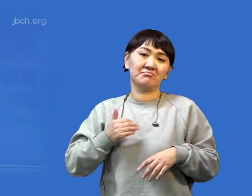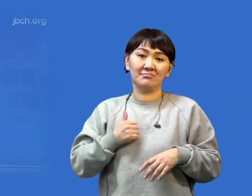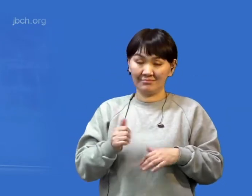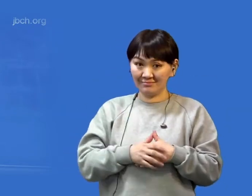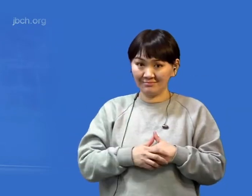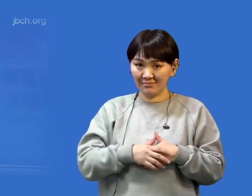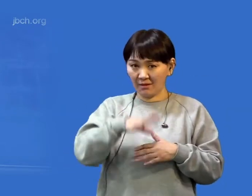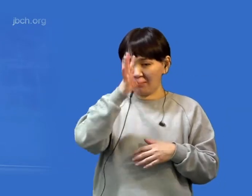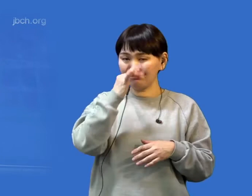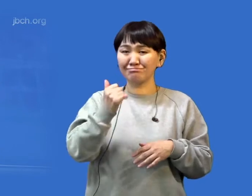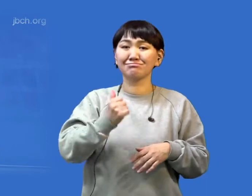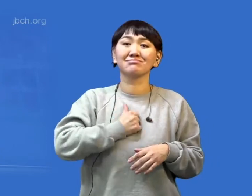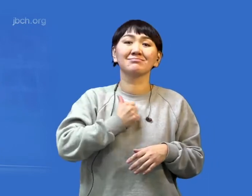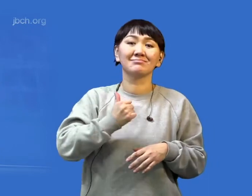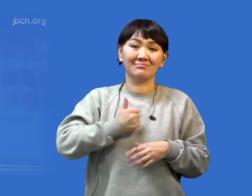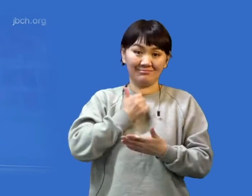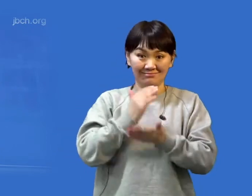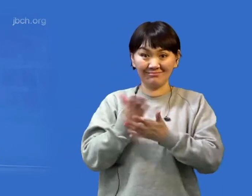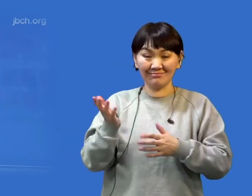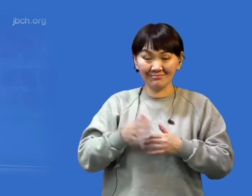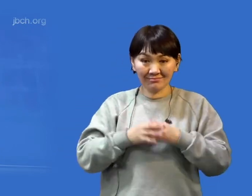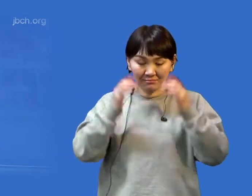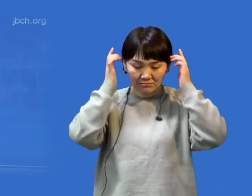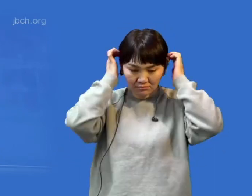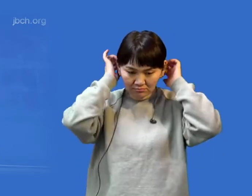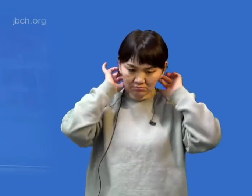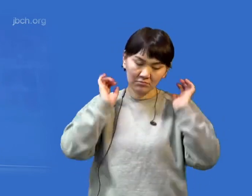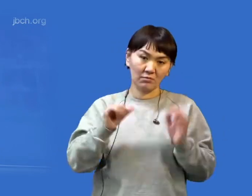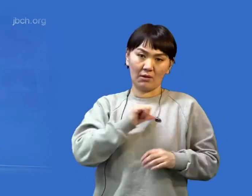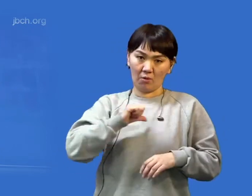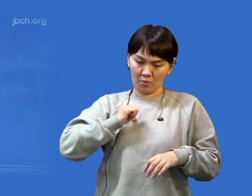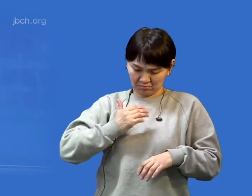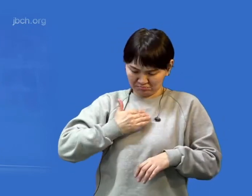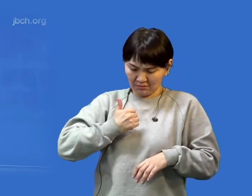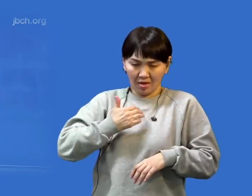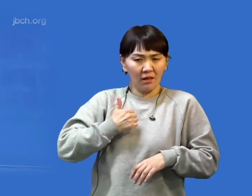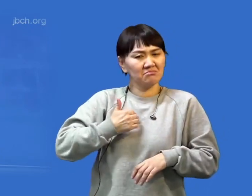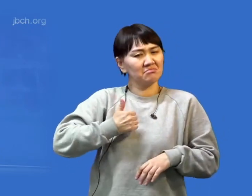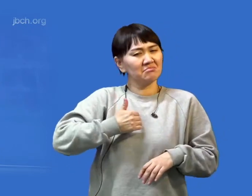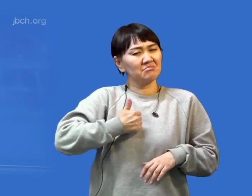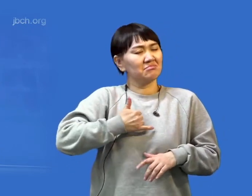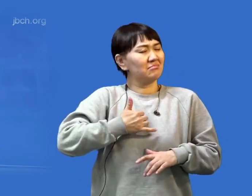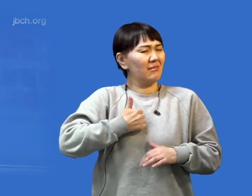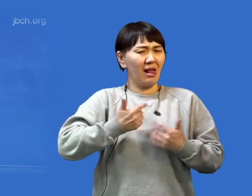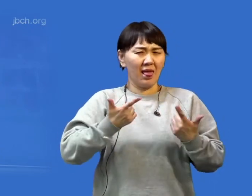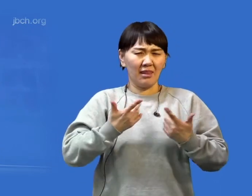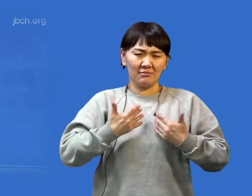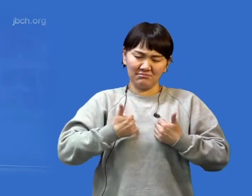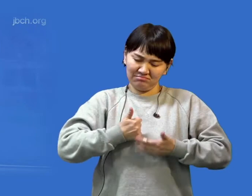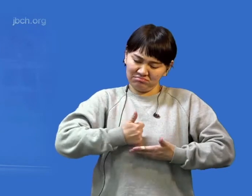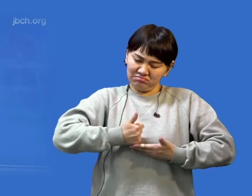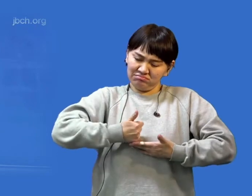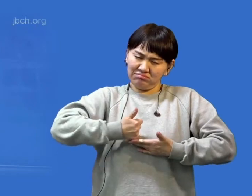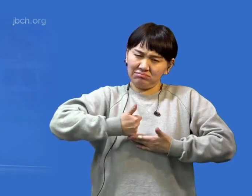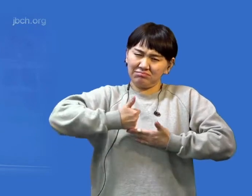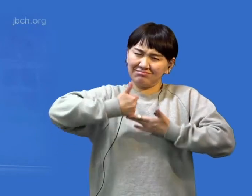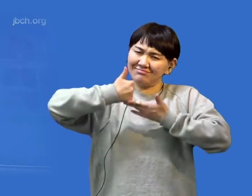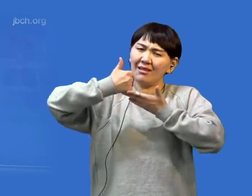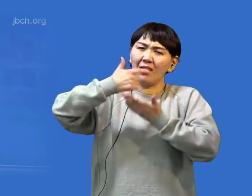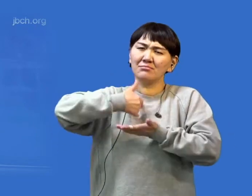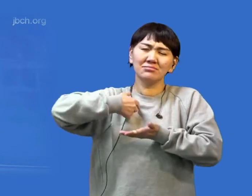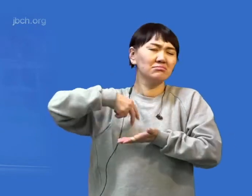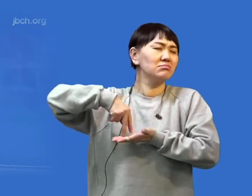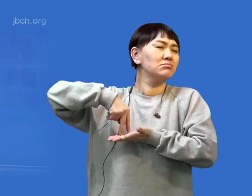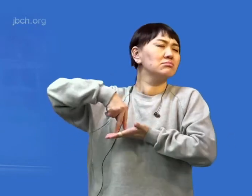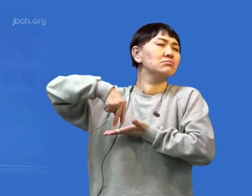Тэг бардан байдлыг хилж байгаа. Өөрийнхөө сайрхал давтчихсан. Өөрөө өөрийгөө өргөмжилж гисэн байна.